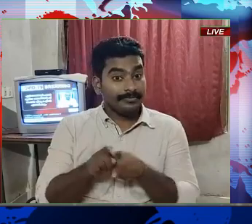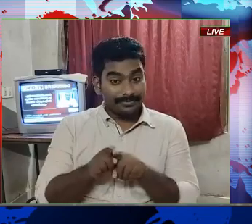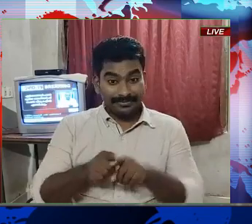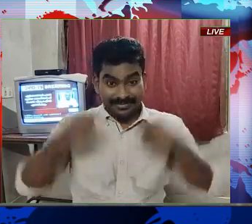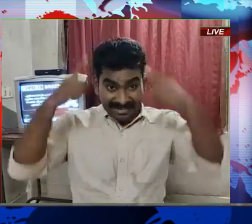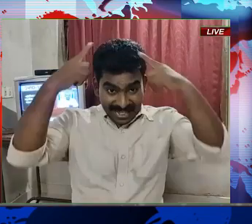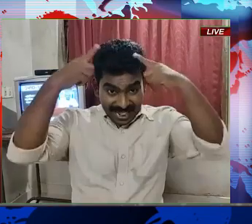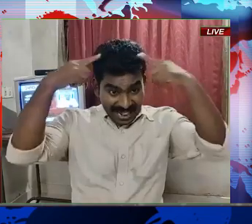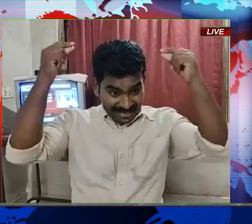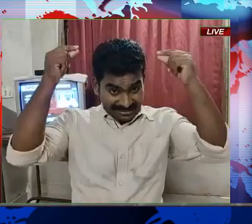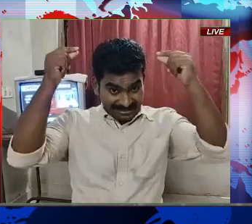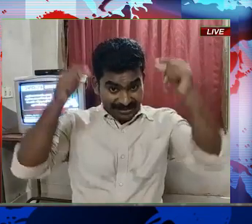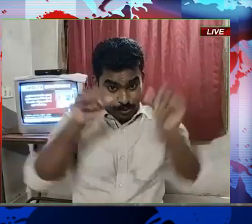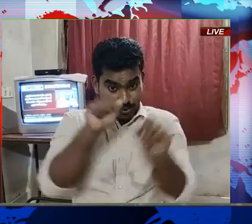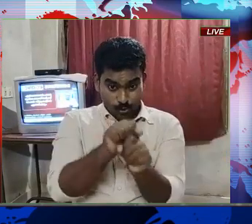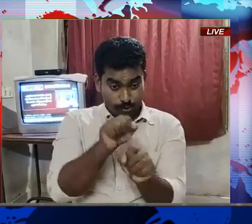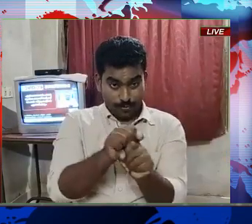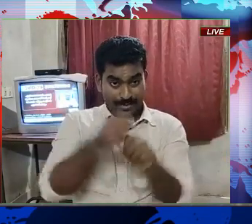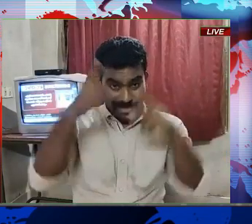അവിടെയുള്ള